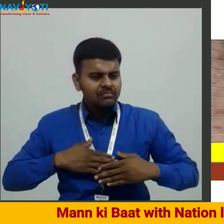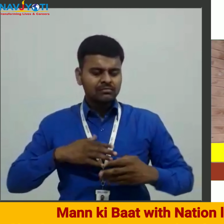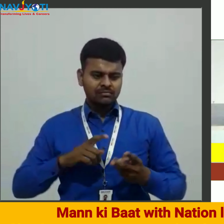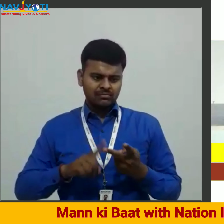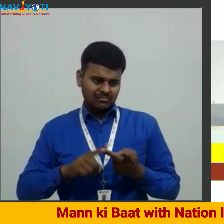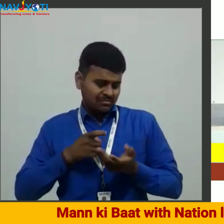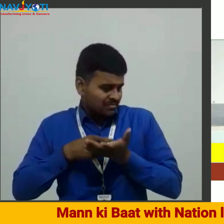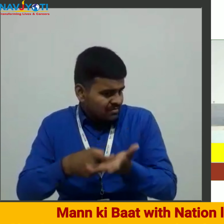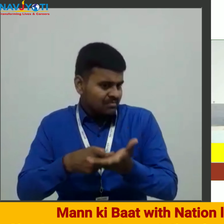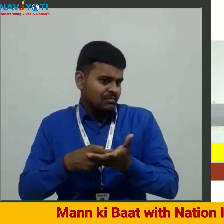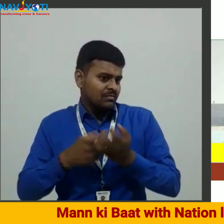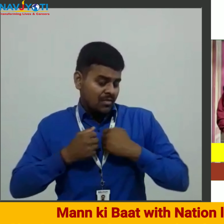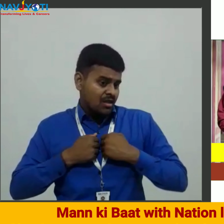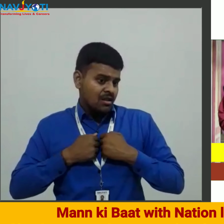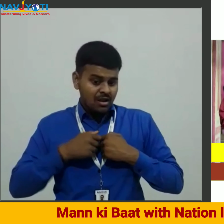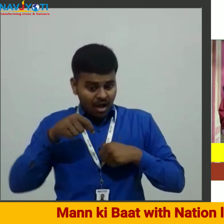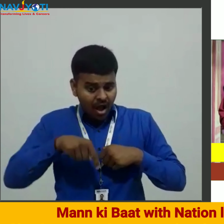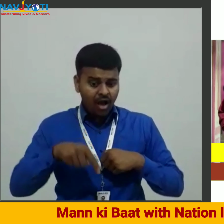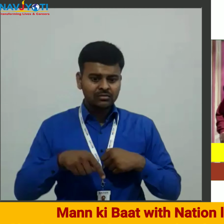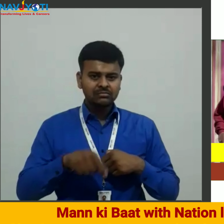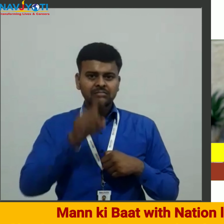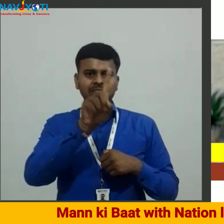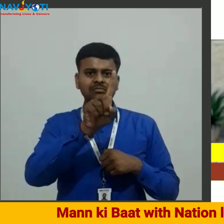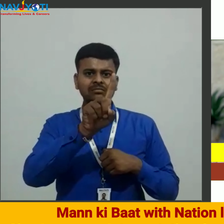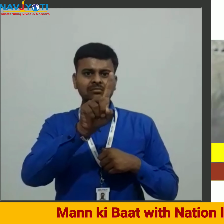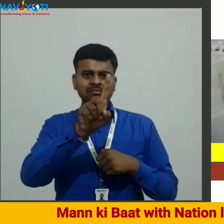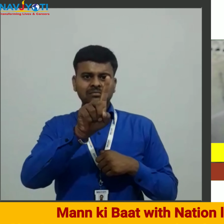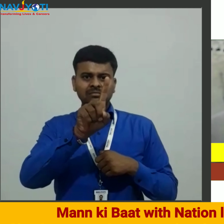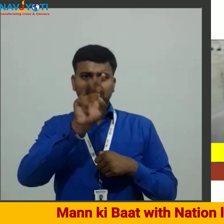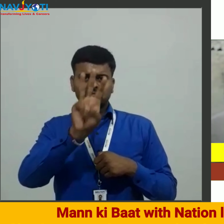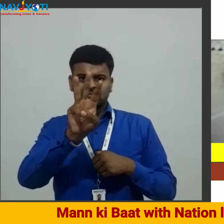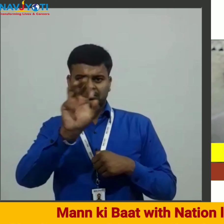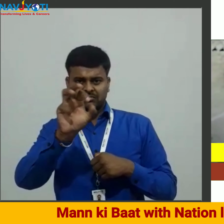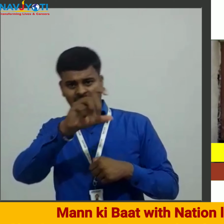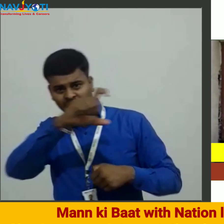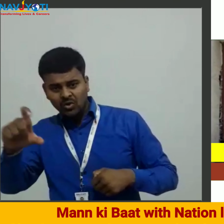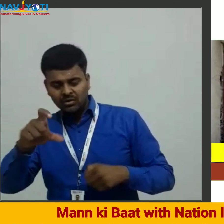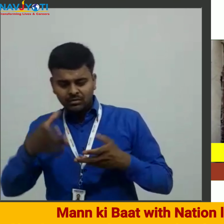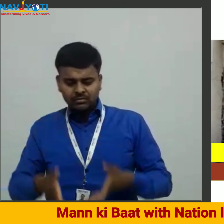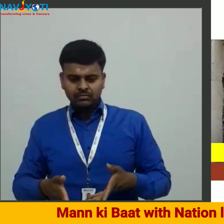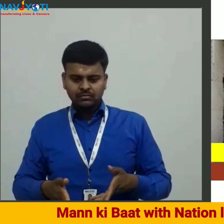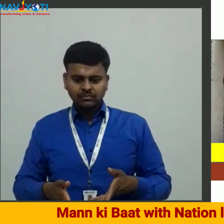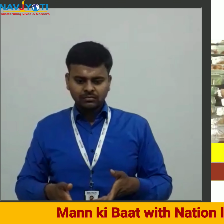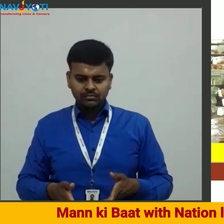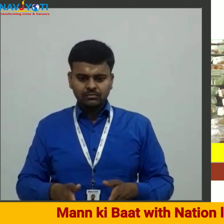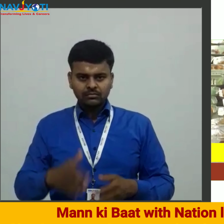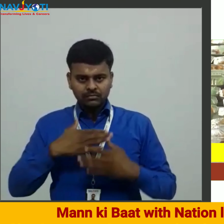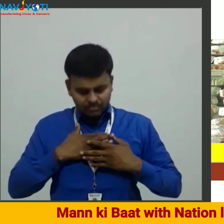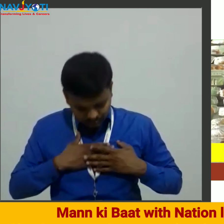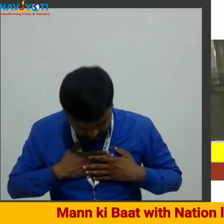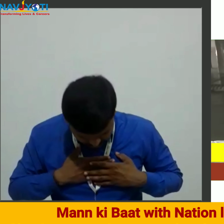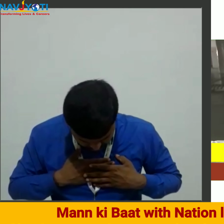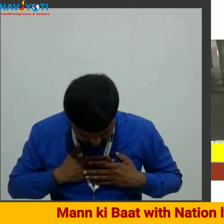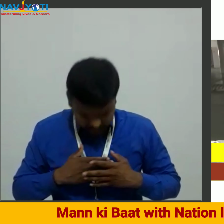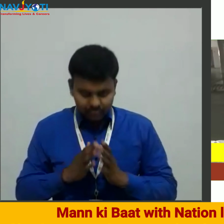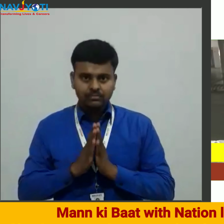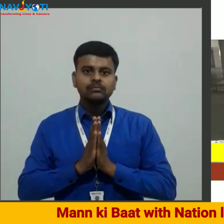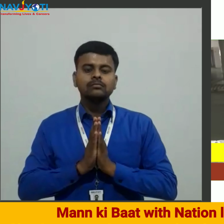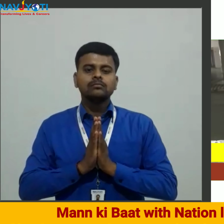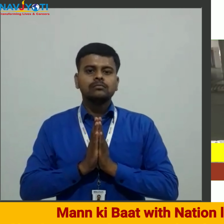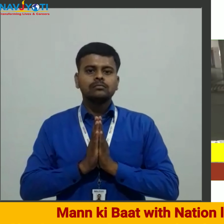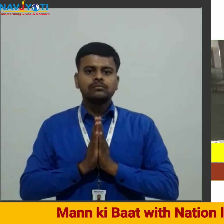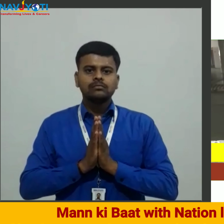पूरी नम्रता पूर्वक, बहुत ही आदर के साथ आज 130 करोड़ देशवासियों की इस भावना